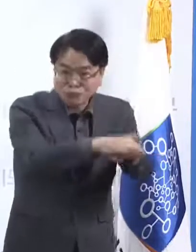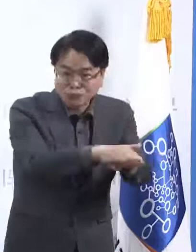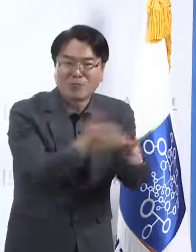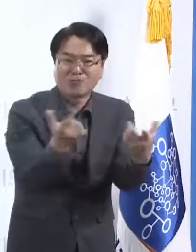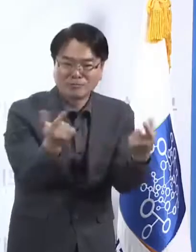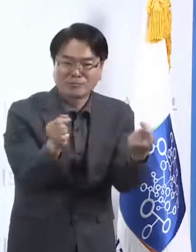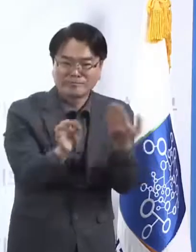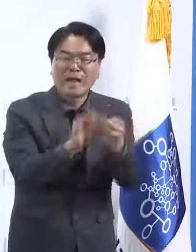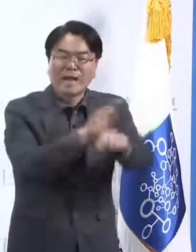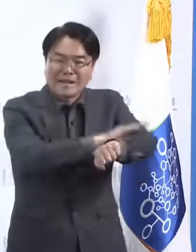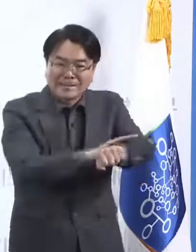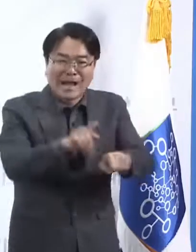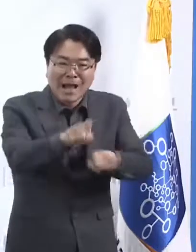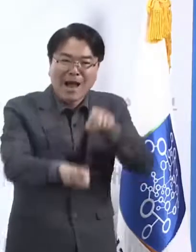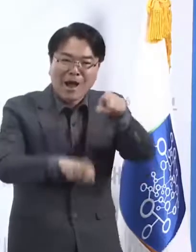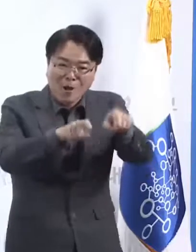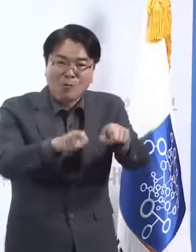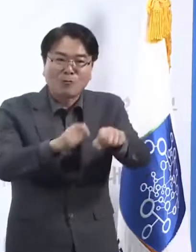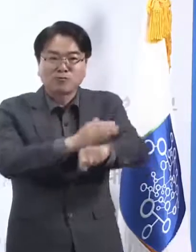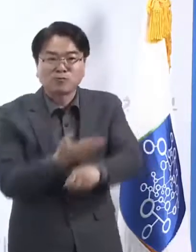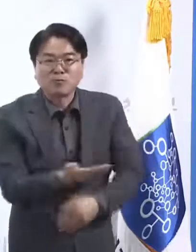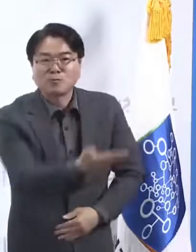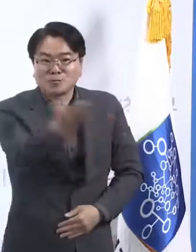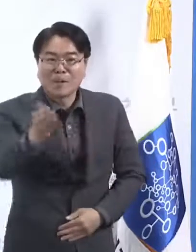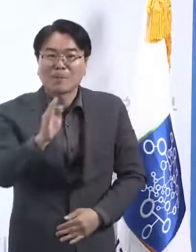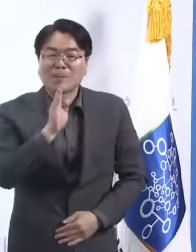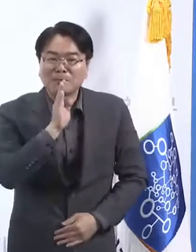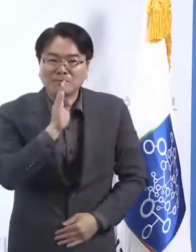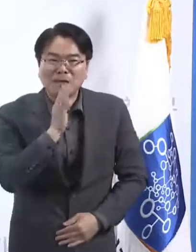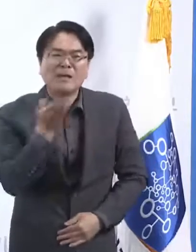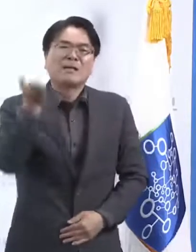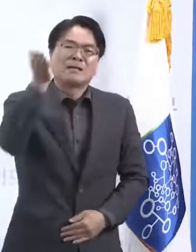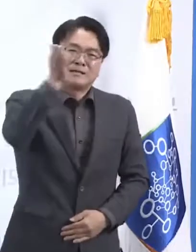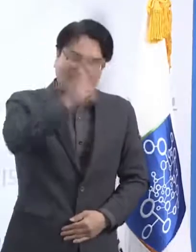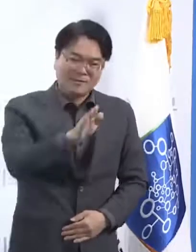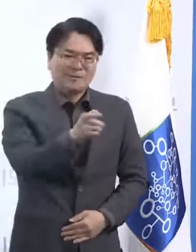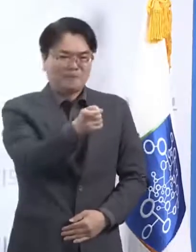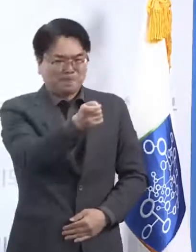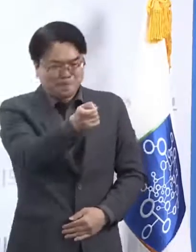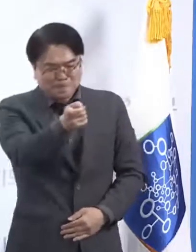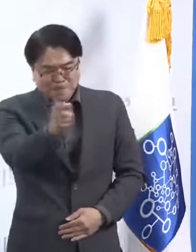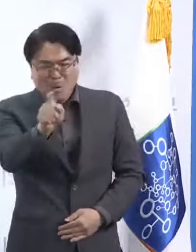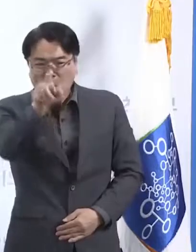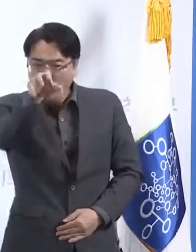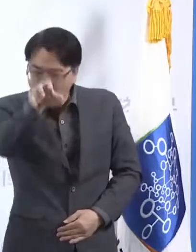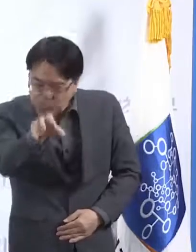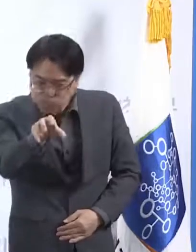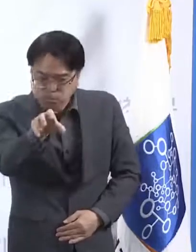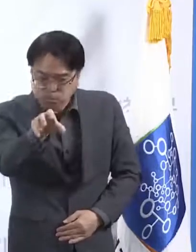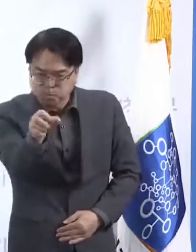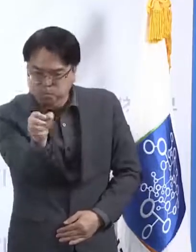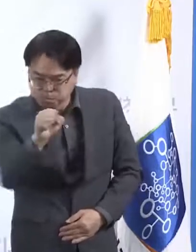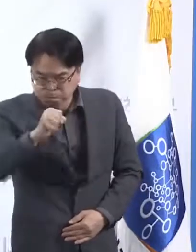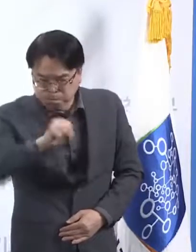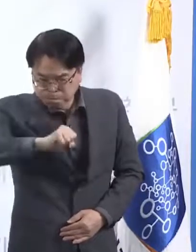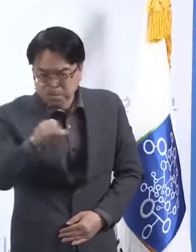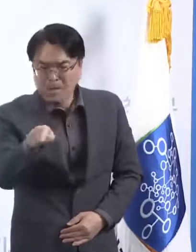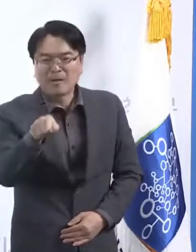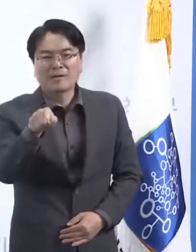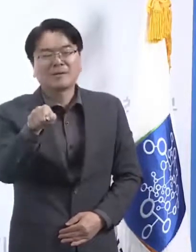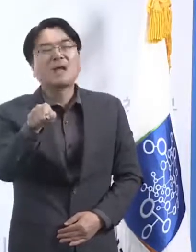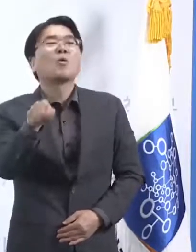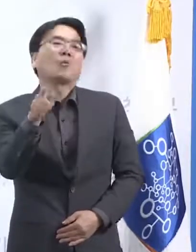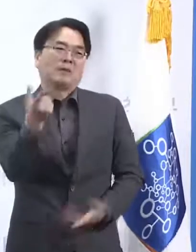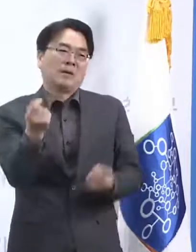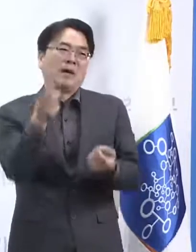지침들을 잘 수행해 왔습니다. 그러나 일부에서 이런 조치들을 제대로 이행하지 않았고 특히 이번에